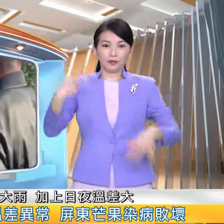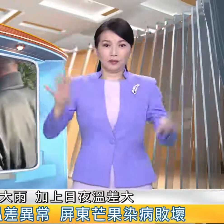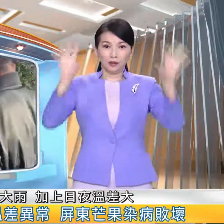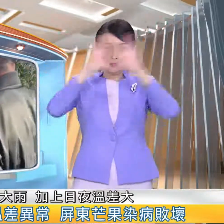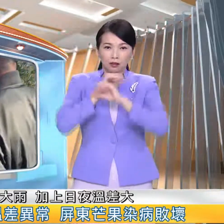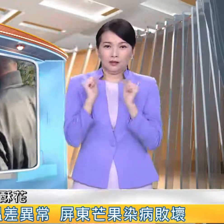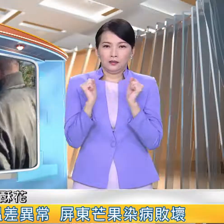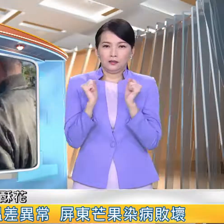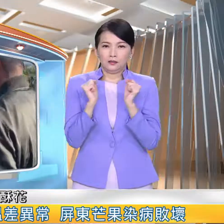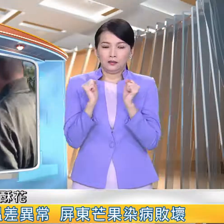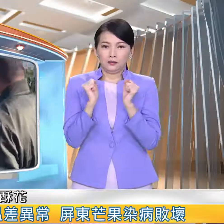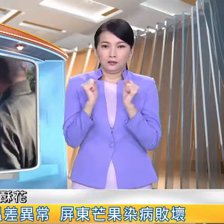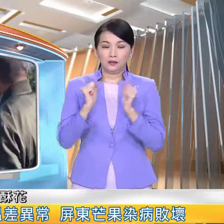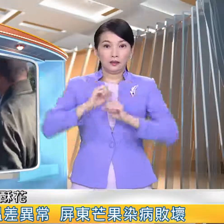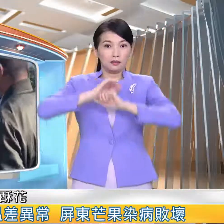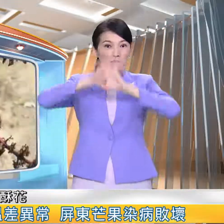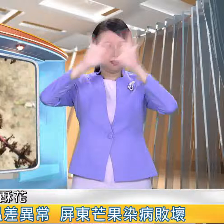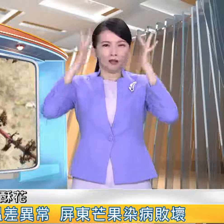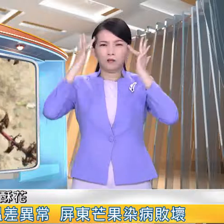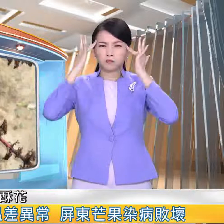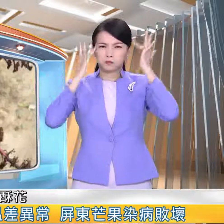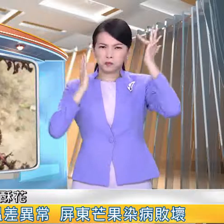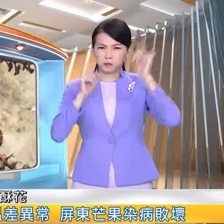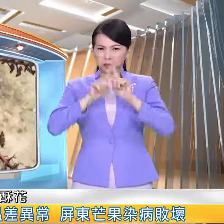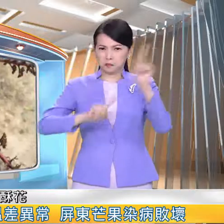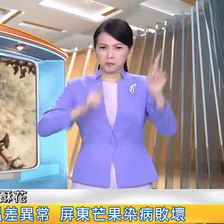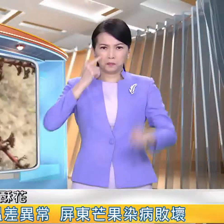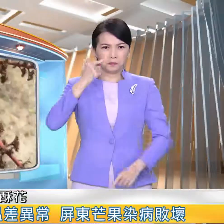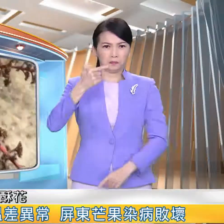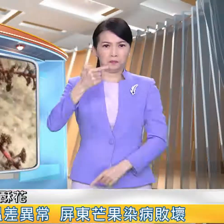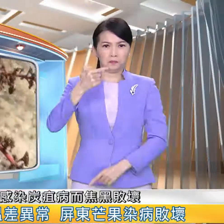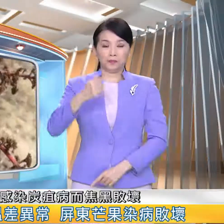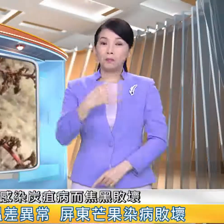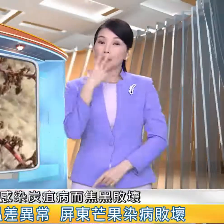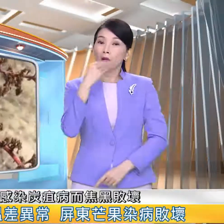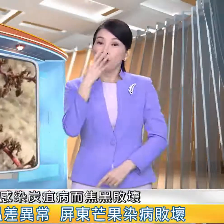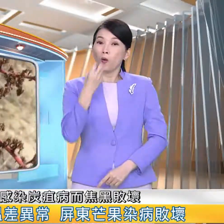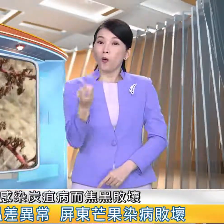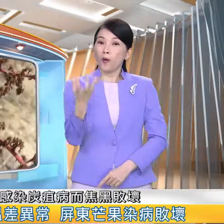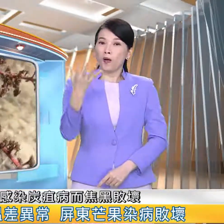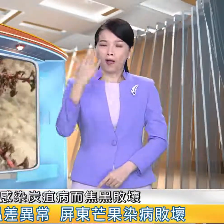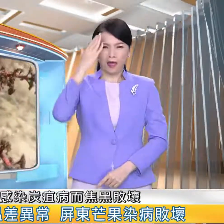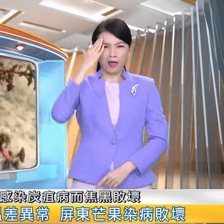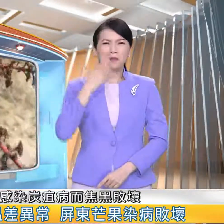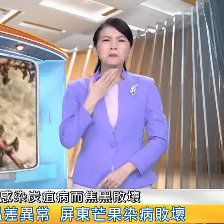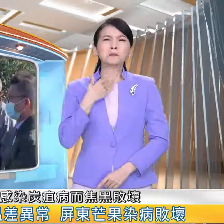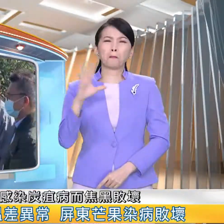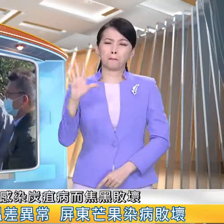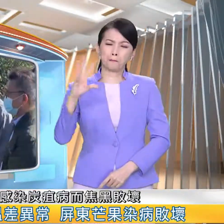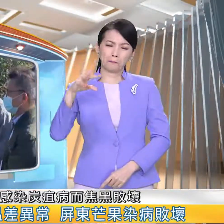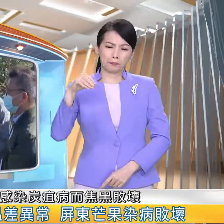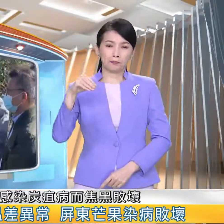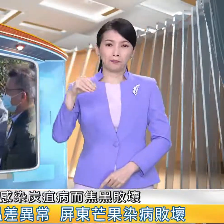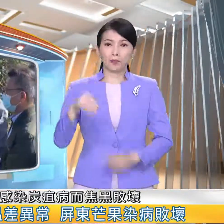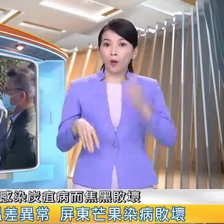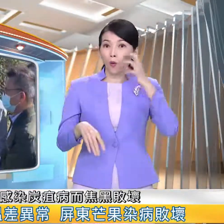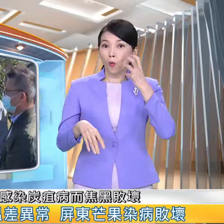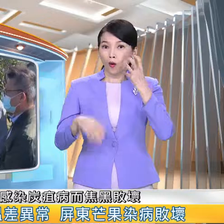大，导致花穗严重苏花，还有果实疑似是感染了炭疽病